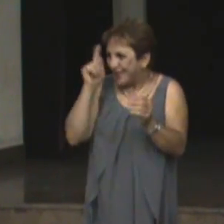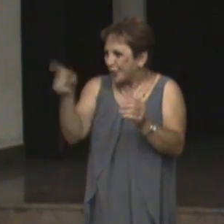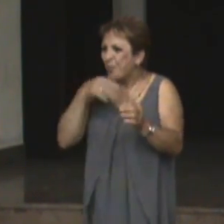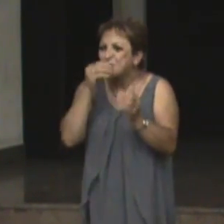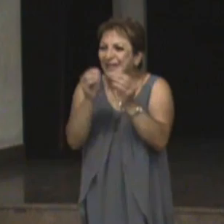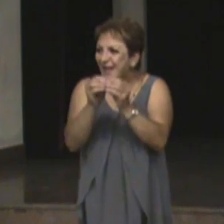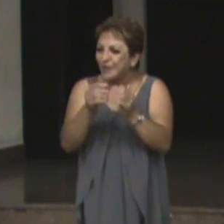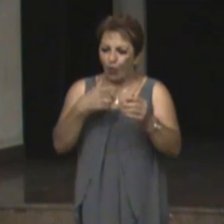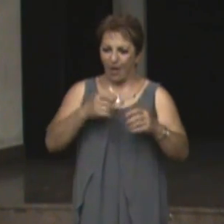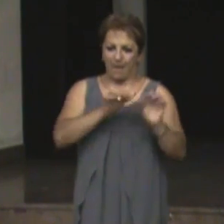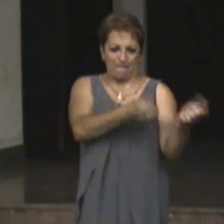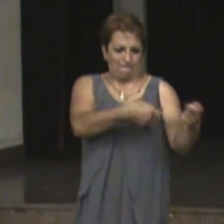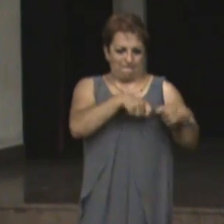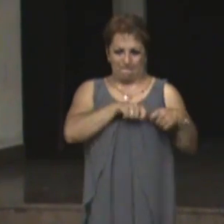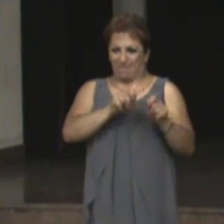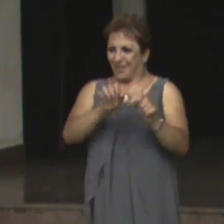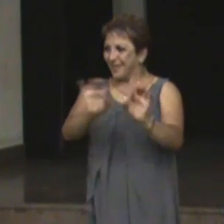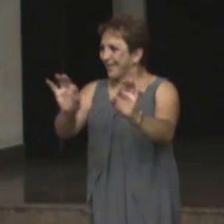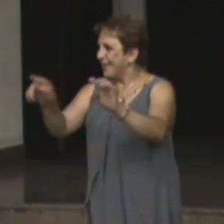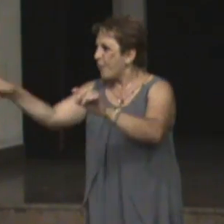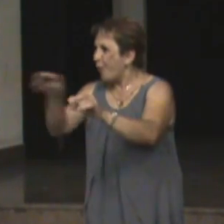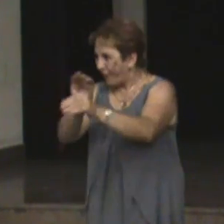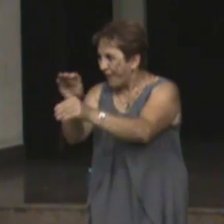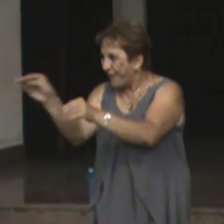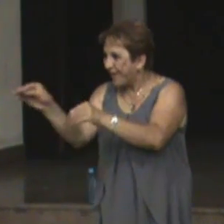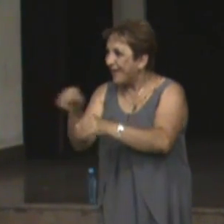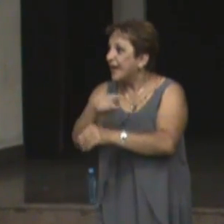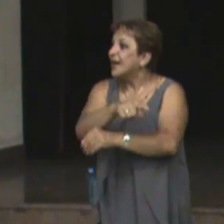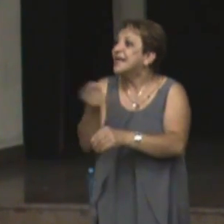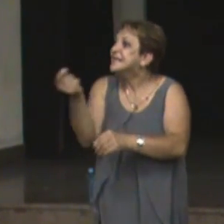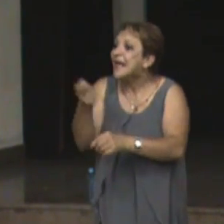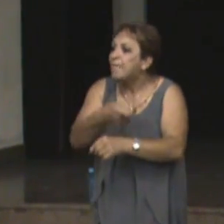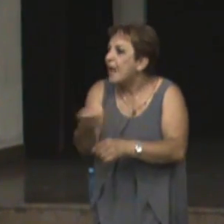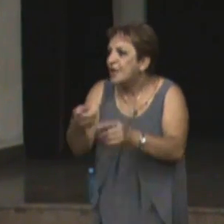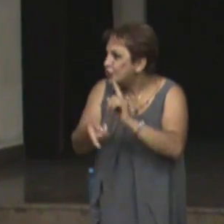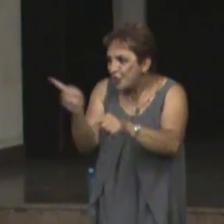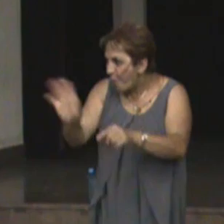ասելիքը արդեն 2000 տարի երբեք չի փոխվել, որտեղ